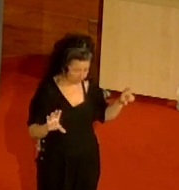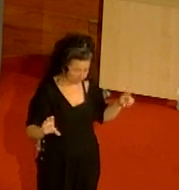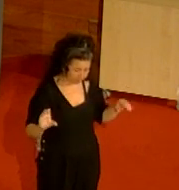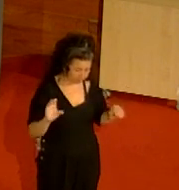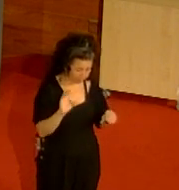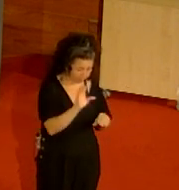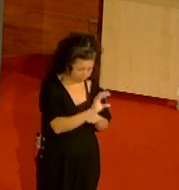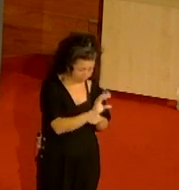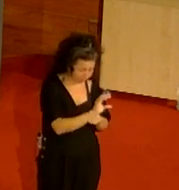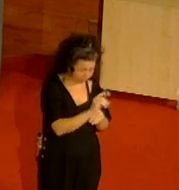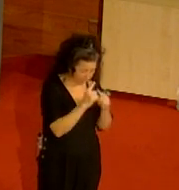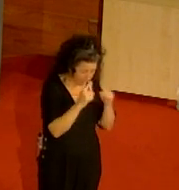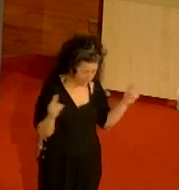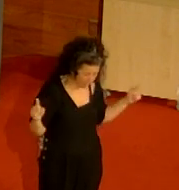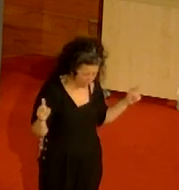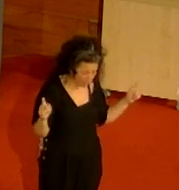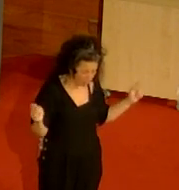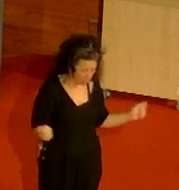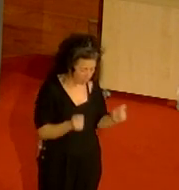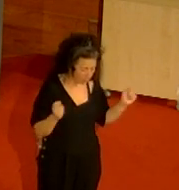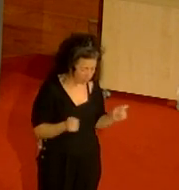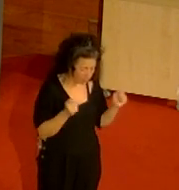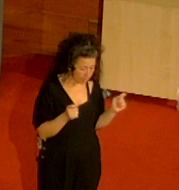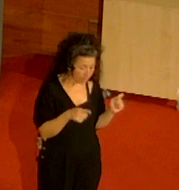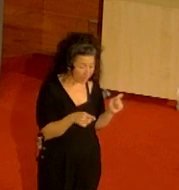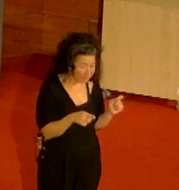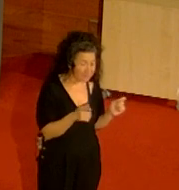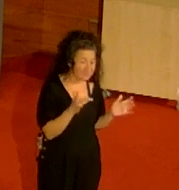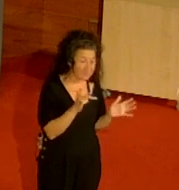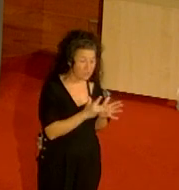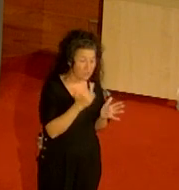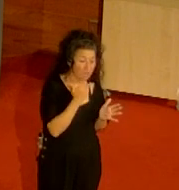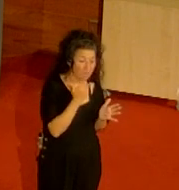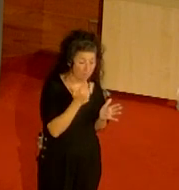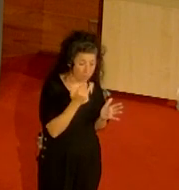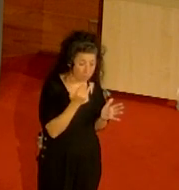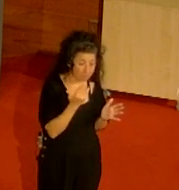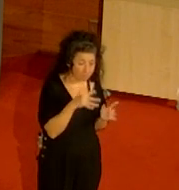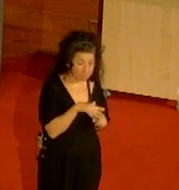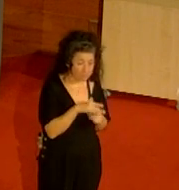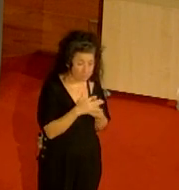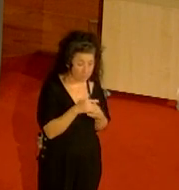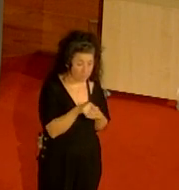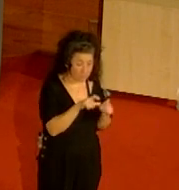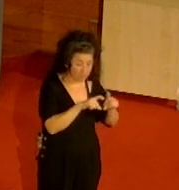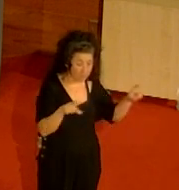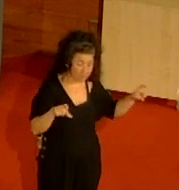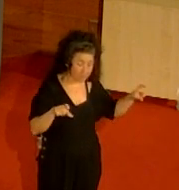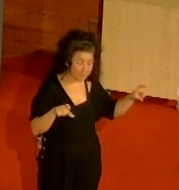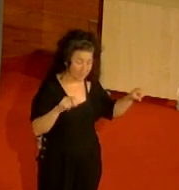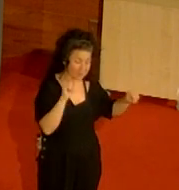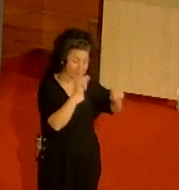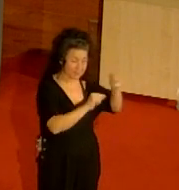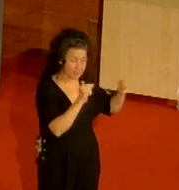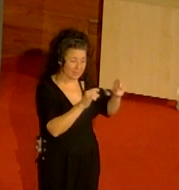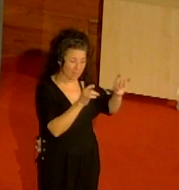X millones de euros al año en publicidad, pues cuando llegue el momento que ha pasado algo, pues esa empresa no va a ser criticada de la misma